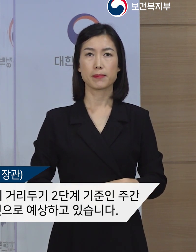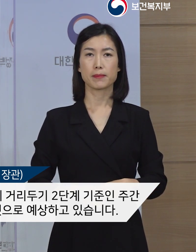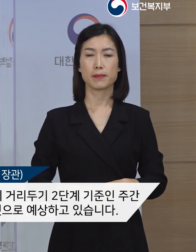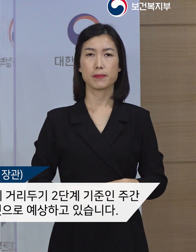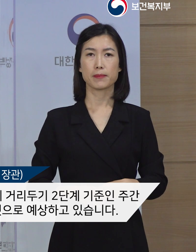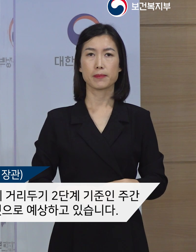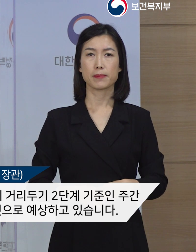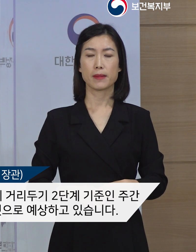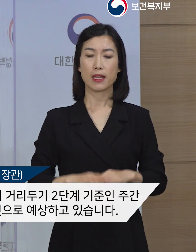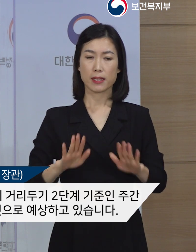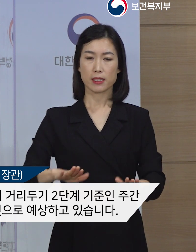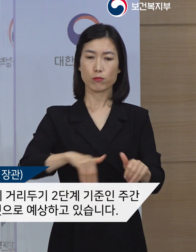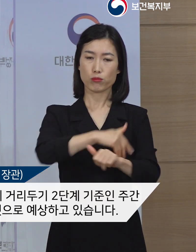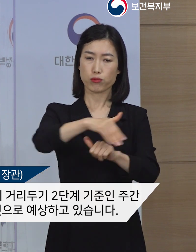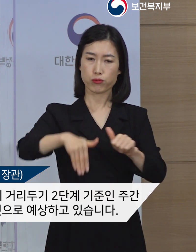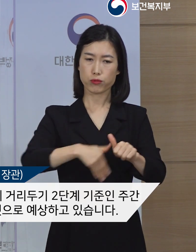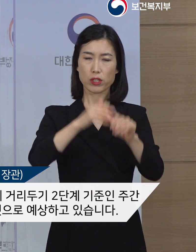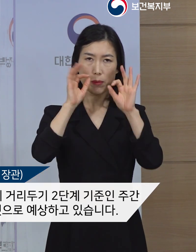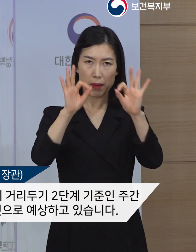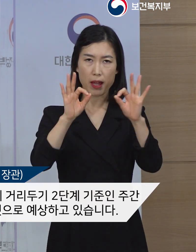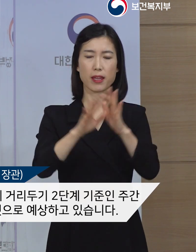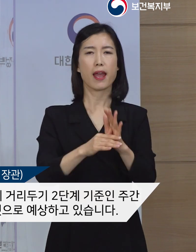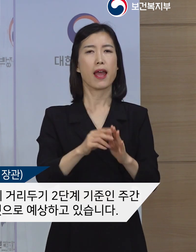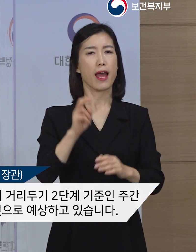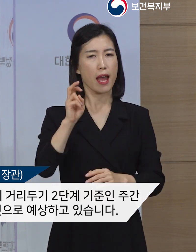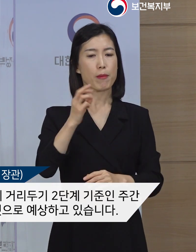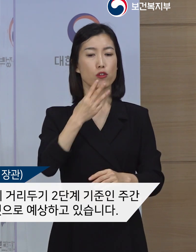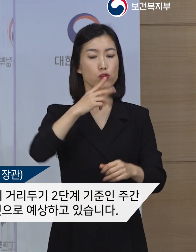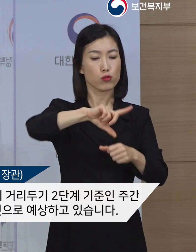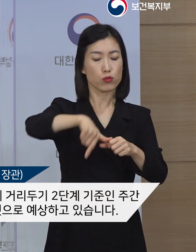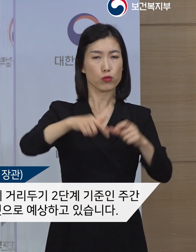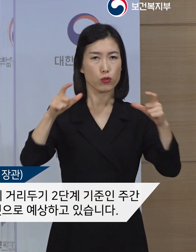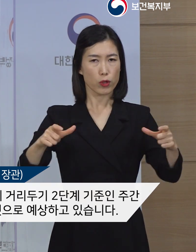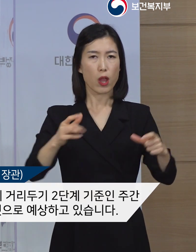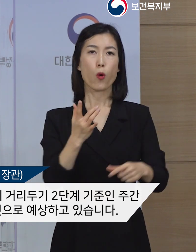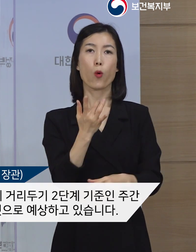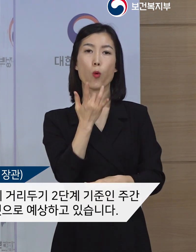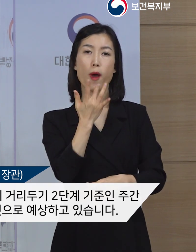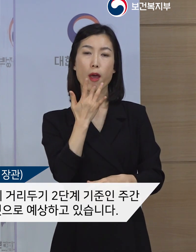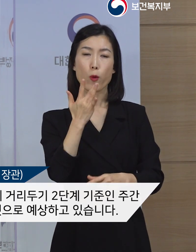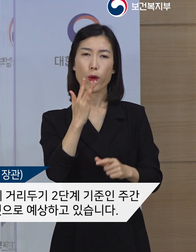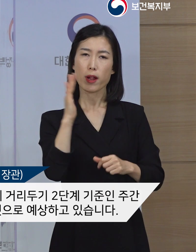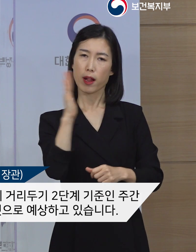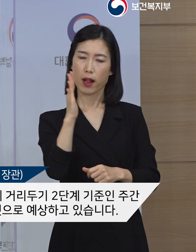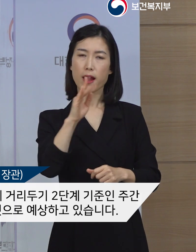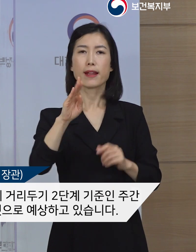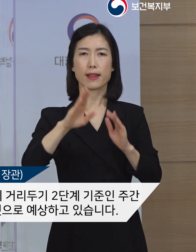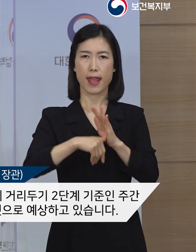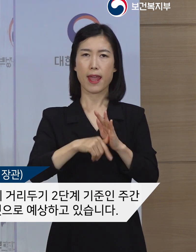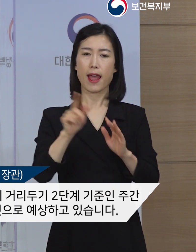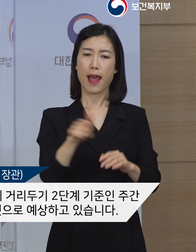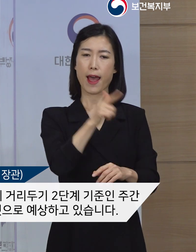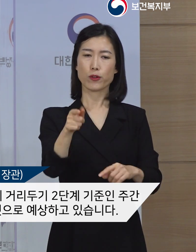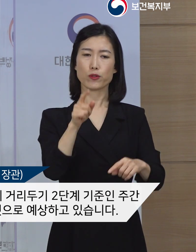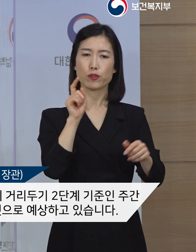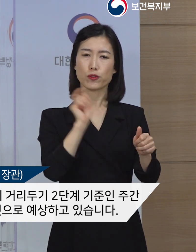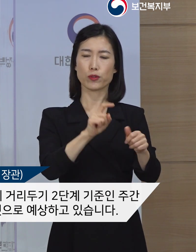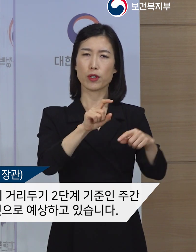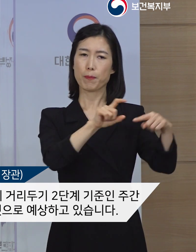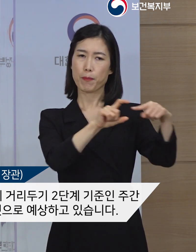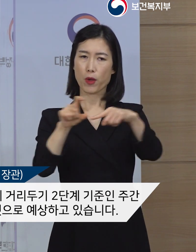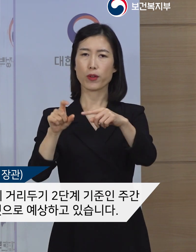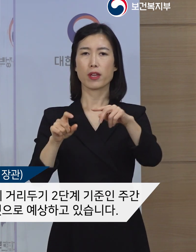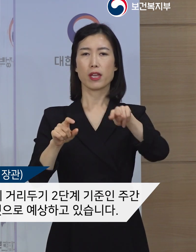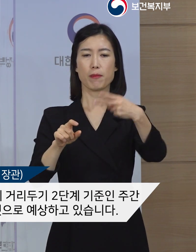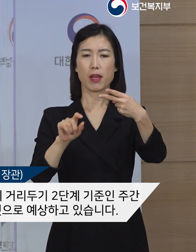이러한 추세로 볼 때 수도권은 화요일 정도에 거리두기 2단계 기준인 주간 하루 평균